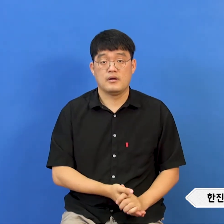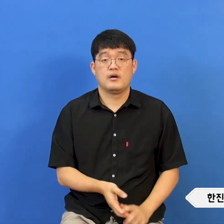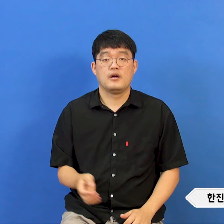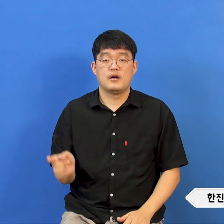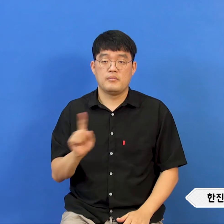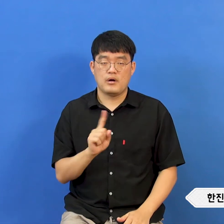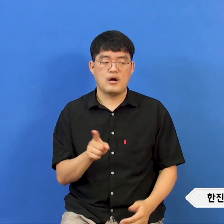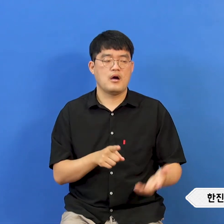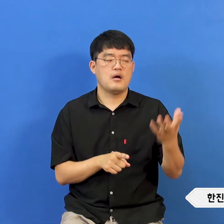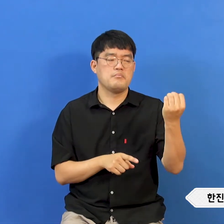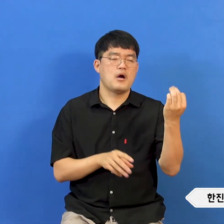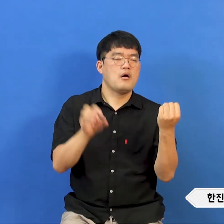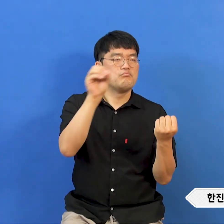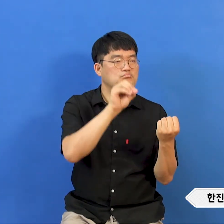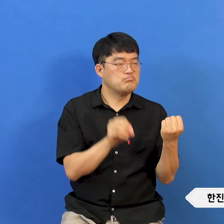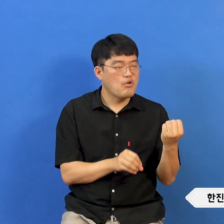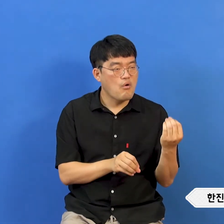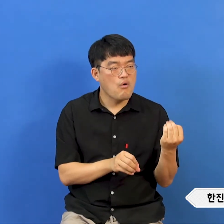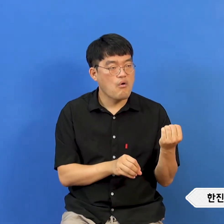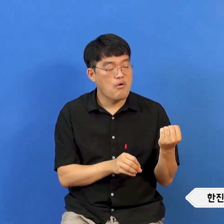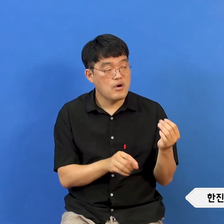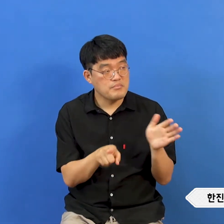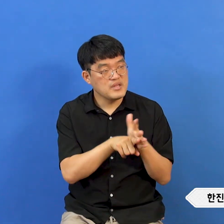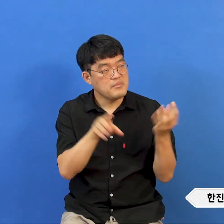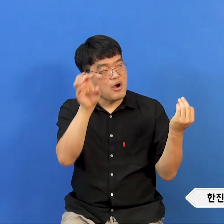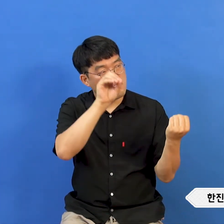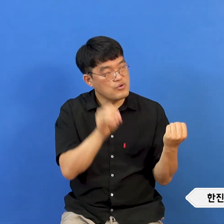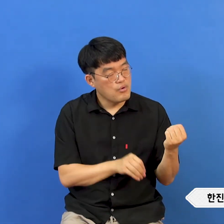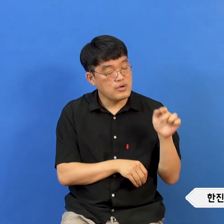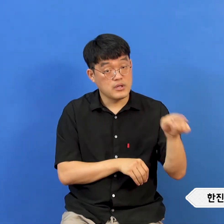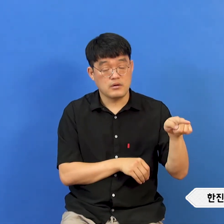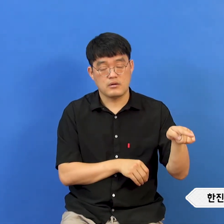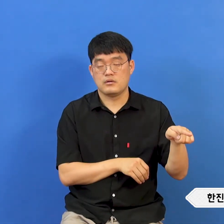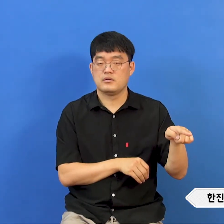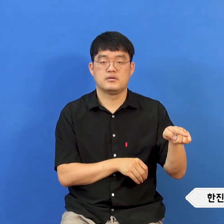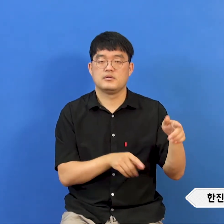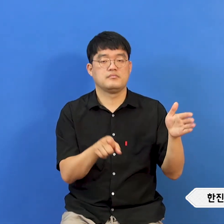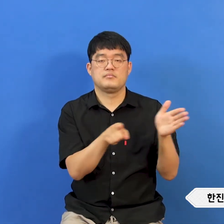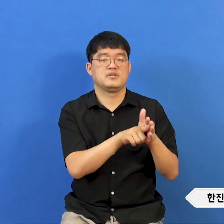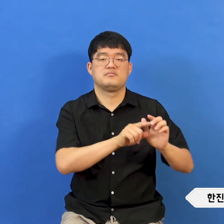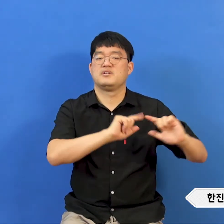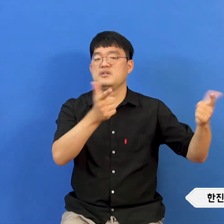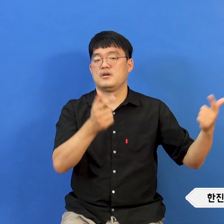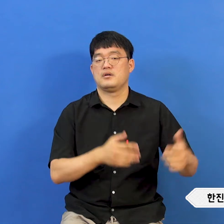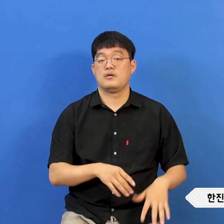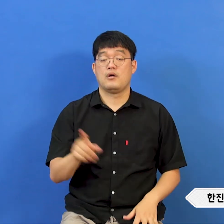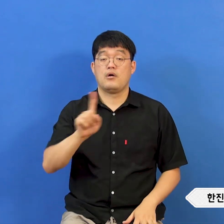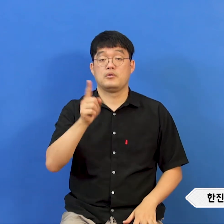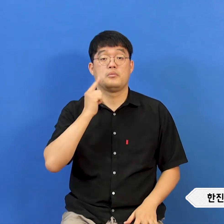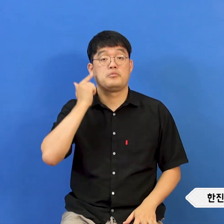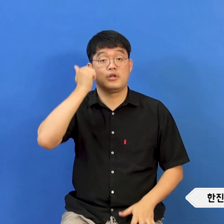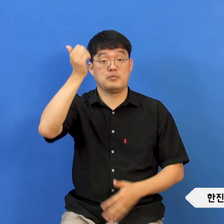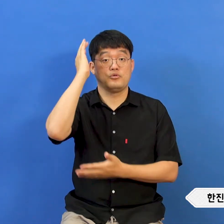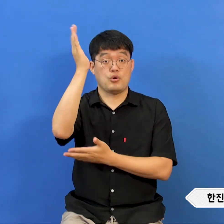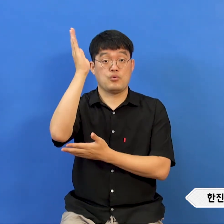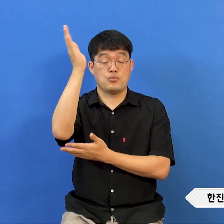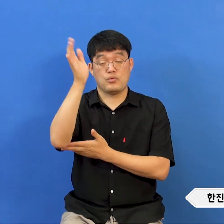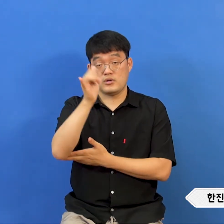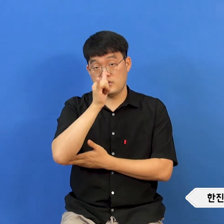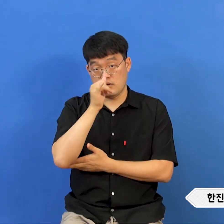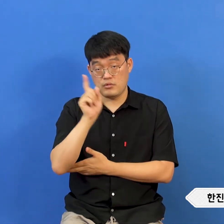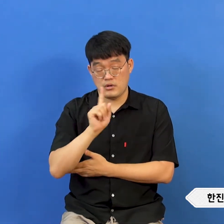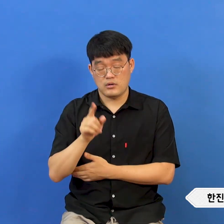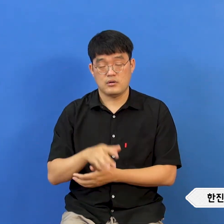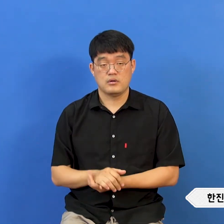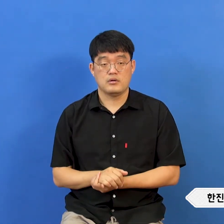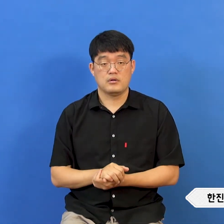것은 믿음이 아닙니다. 저는 어떤 목사님이 이렇게 설교하는 것을 들은 적이 있습니다.